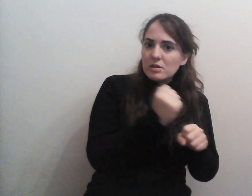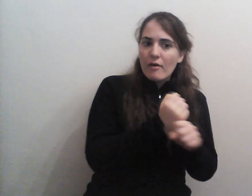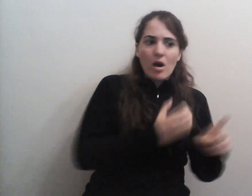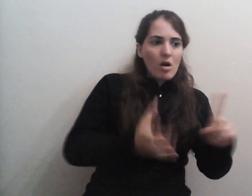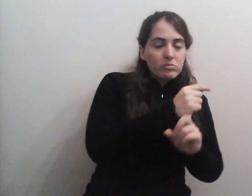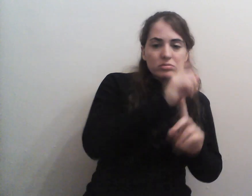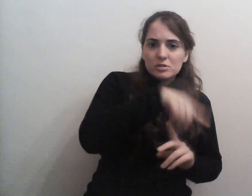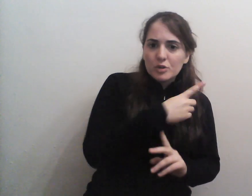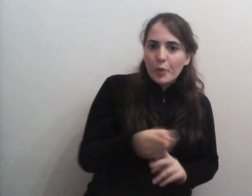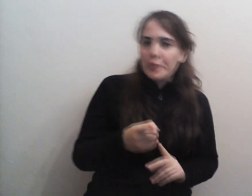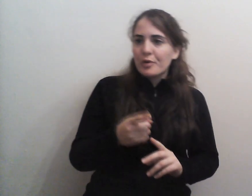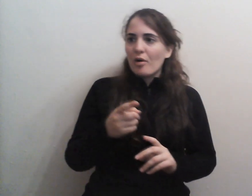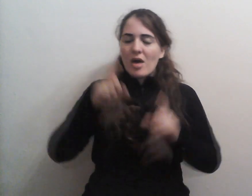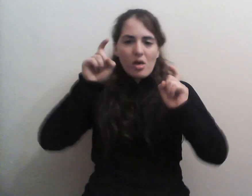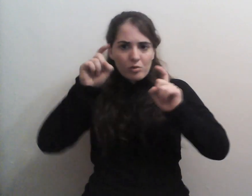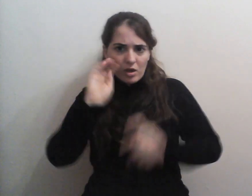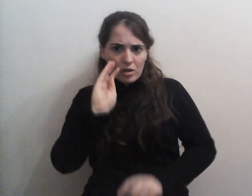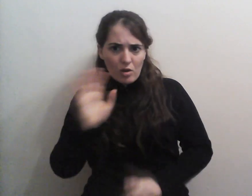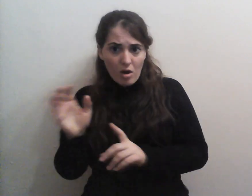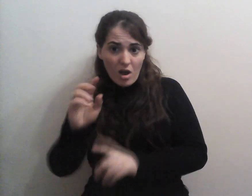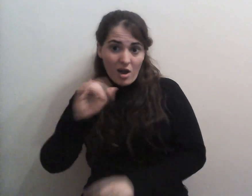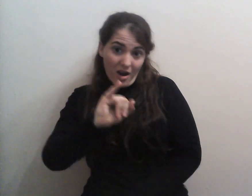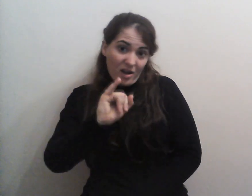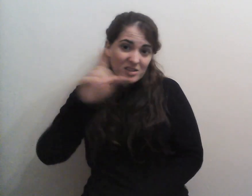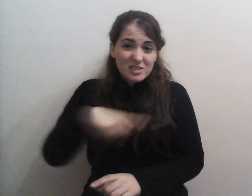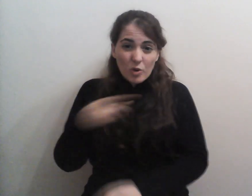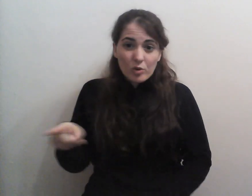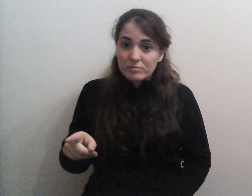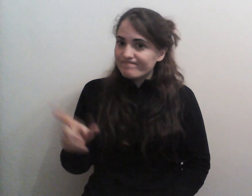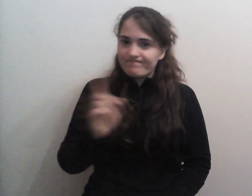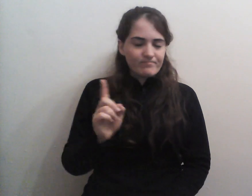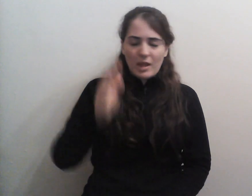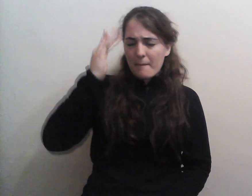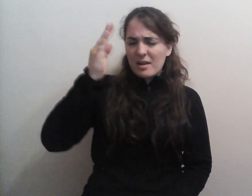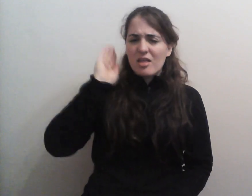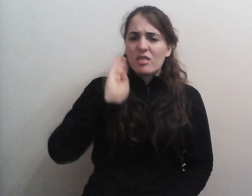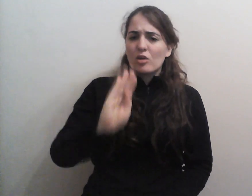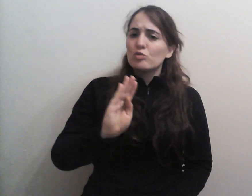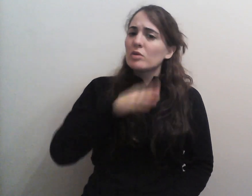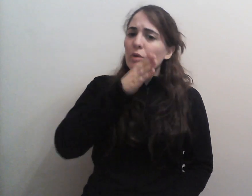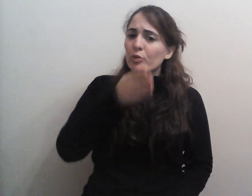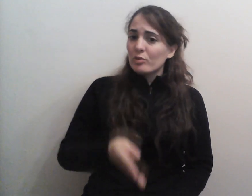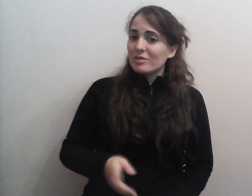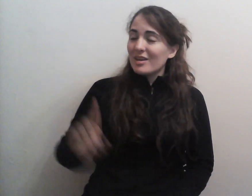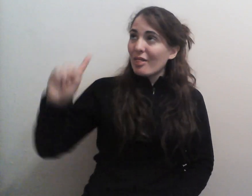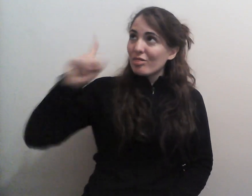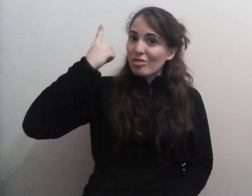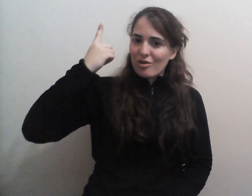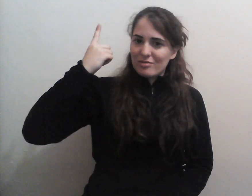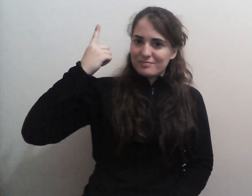está en educación. Tu esperanza está en Dios, en el Dios del Evangelio. Mi mundo entero se puede derritir,